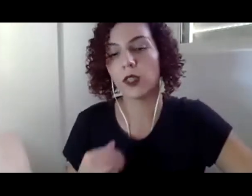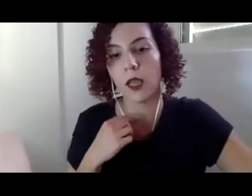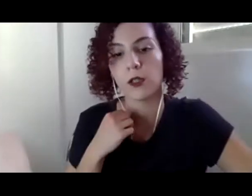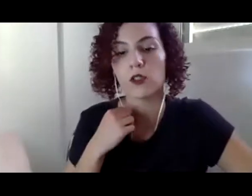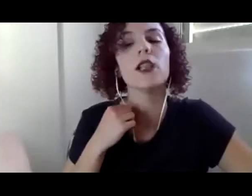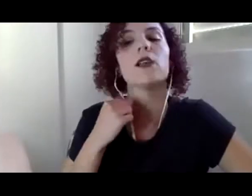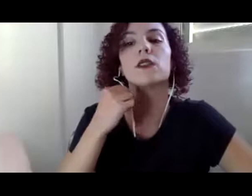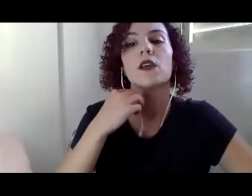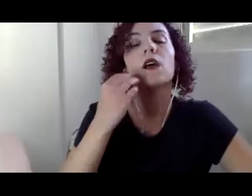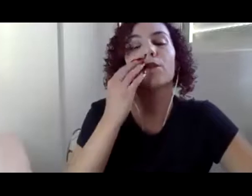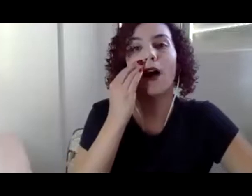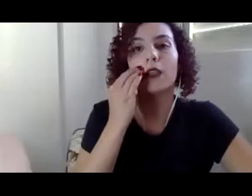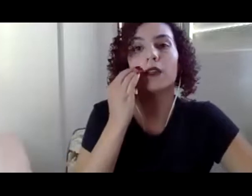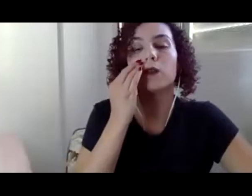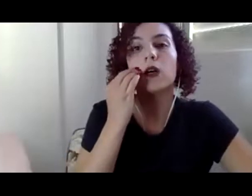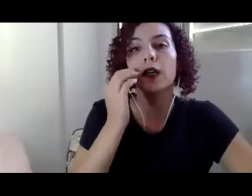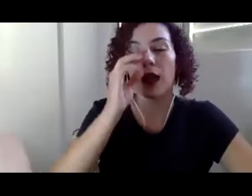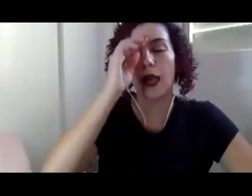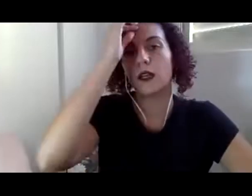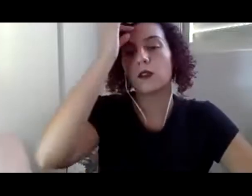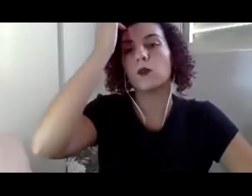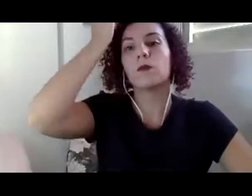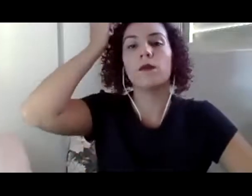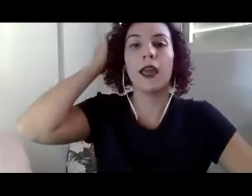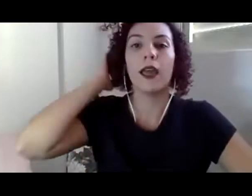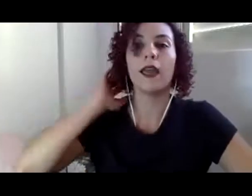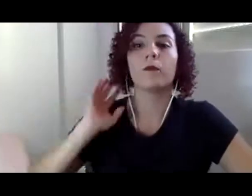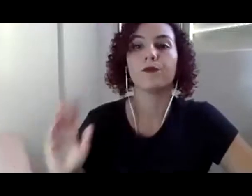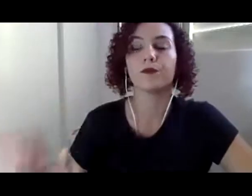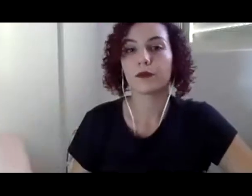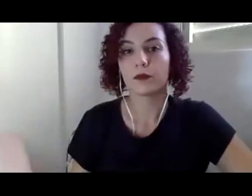tradutor de intérprete de Libras, falando, né, dando